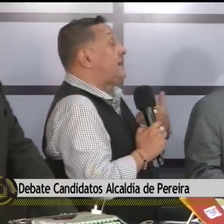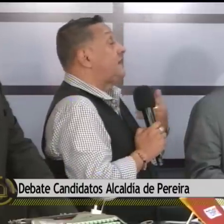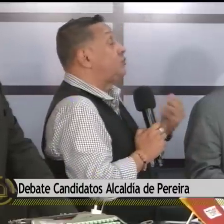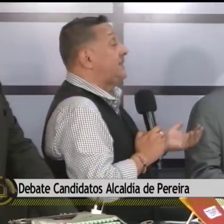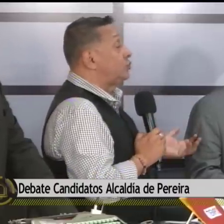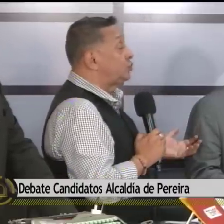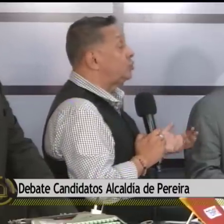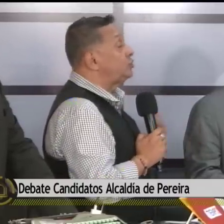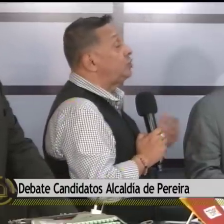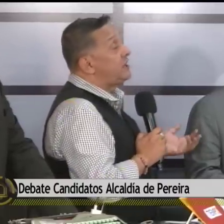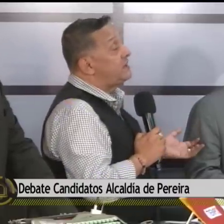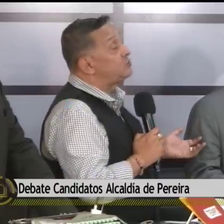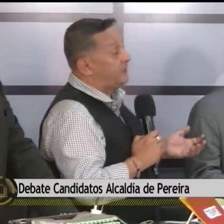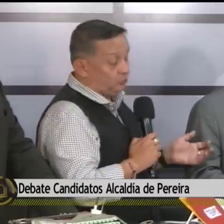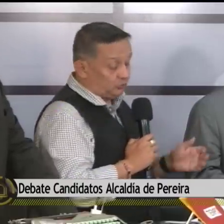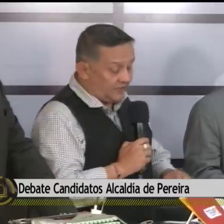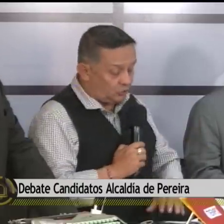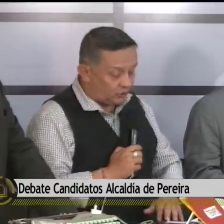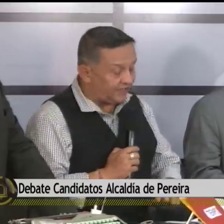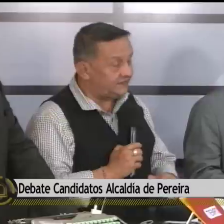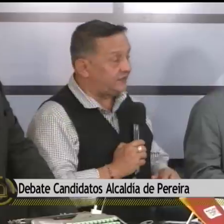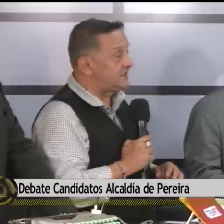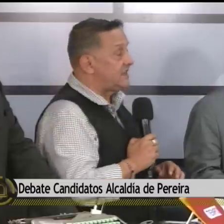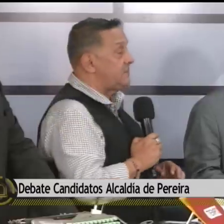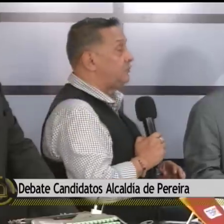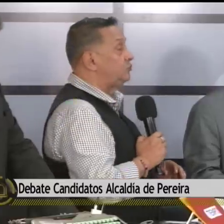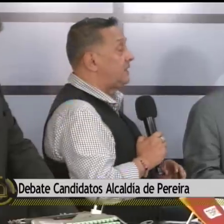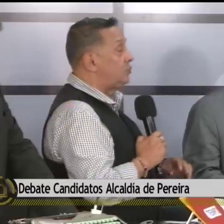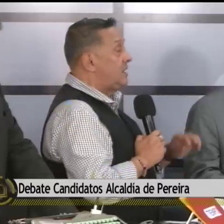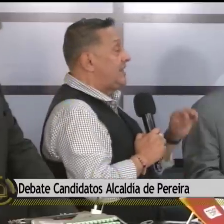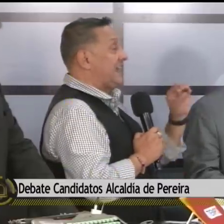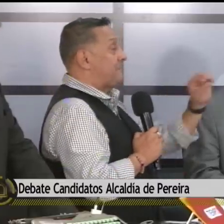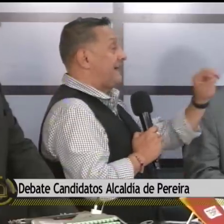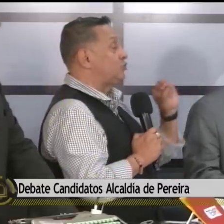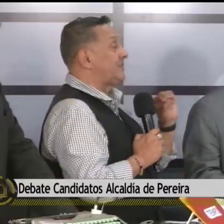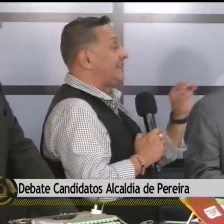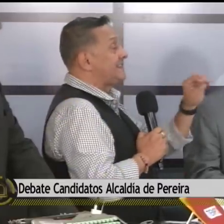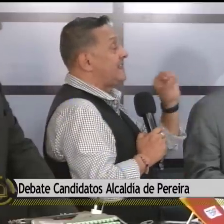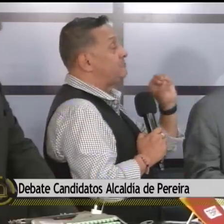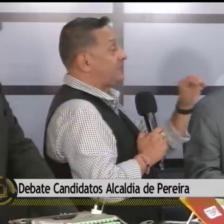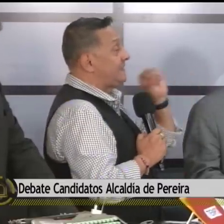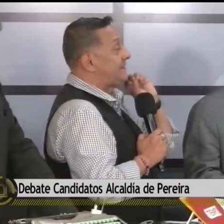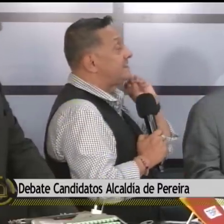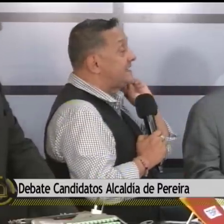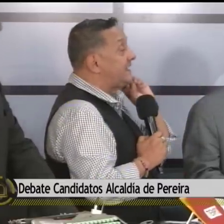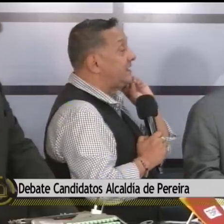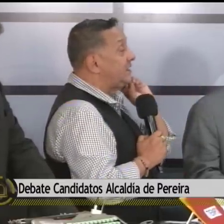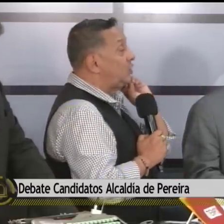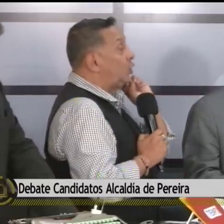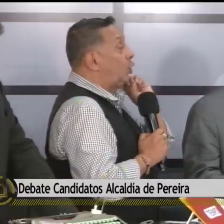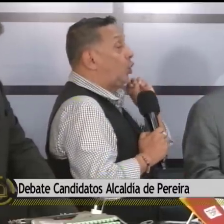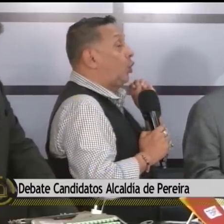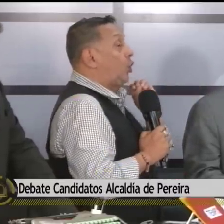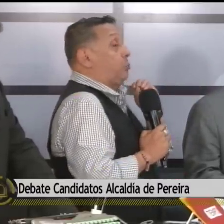pronto hay algo que nosotros no le hayamos preguntado, la gente no les haya preguntado y que para ustedes sea importante decir.